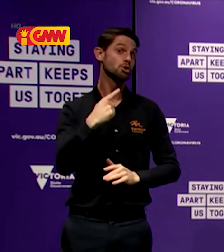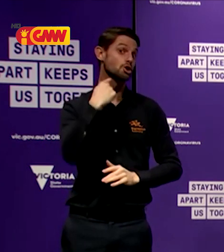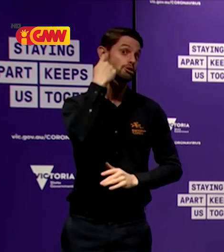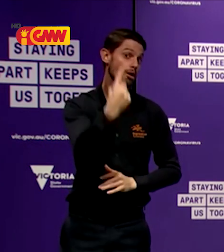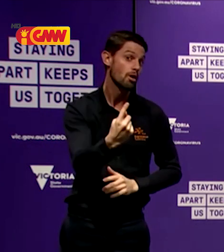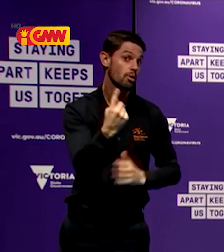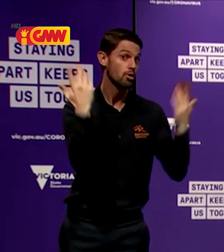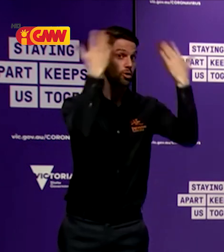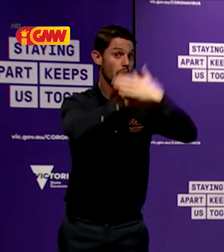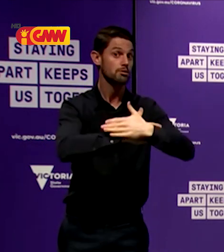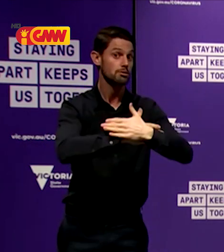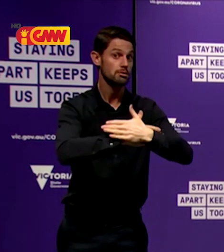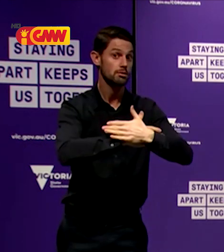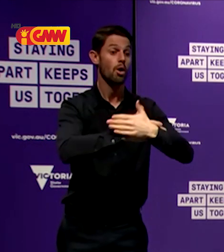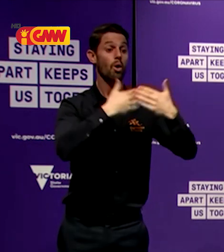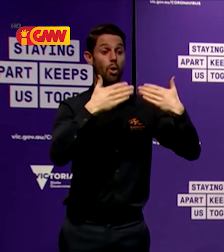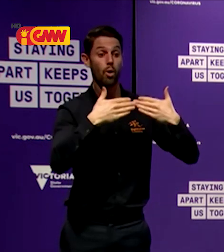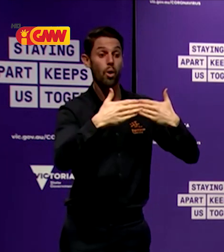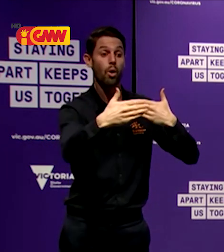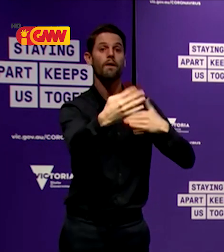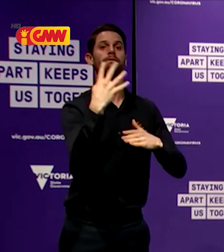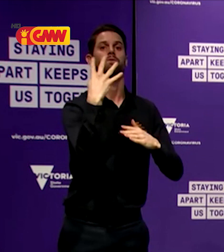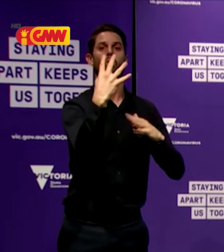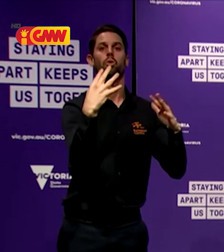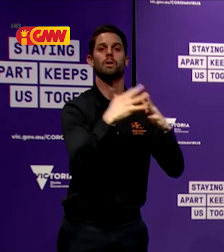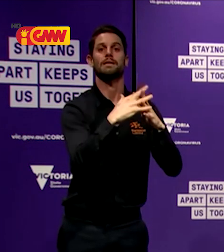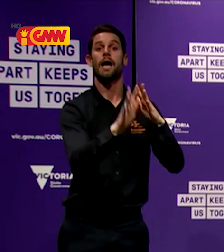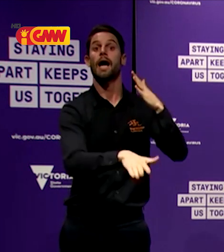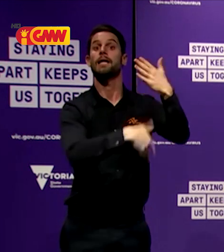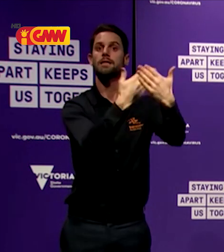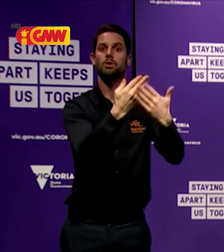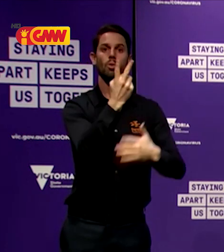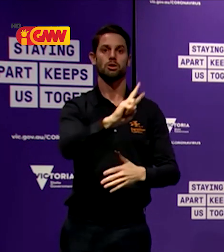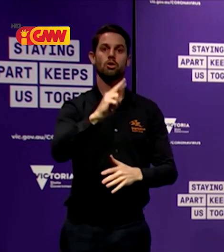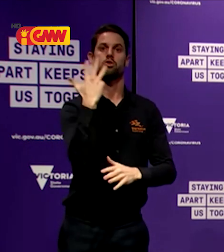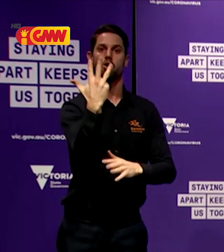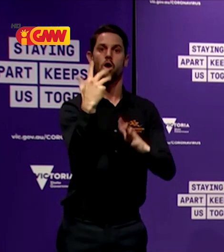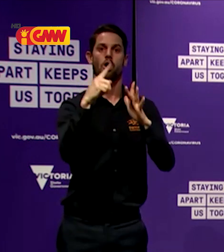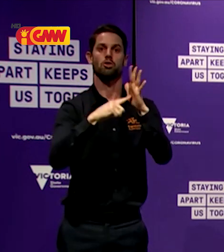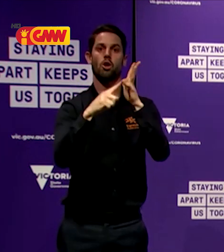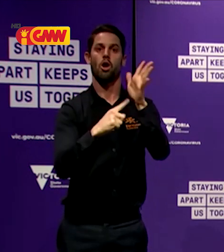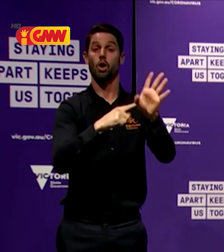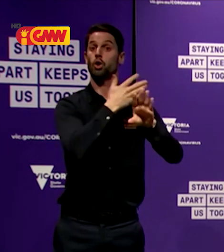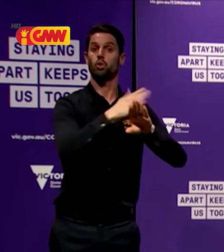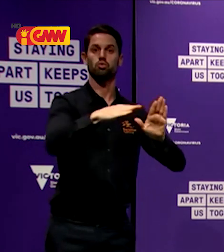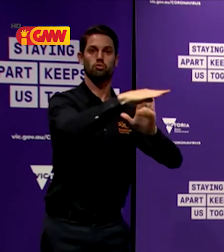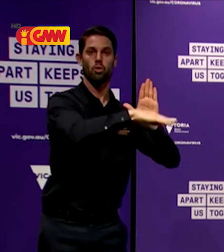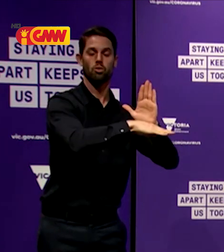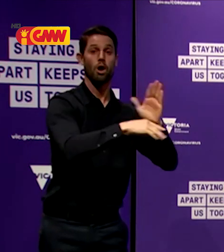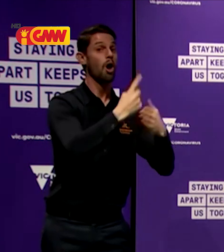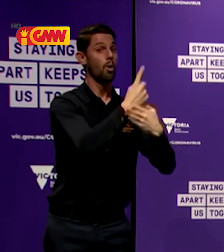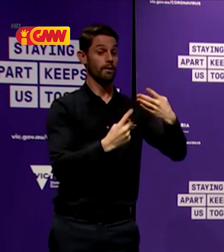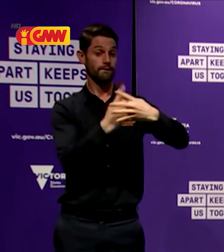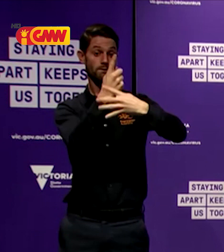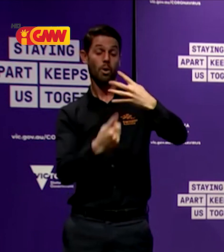fulenzuilu. Soia razaun hat bainhira imi sayusiuma. Banhire mi precisa ba serviço ka escola, ba consulta